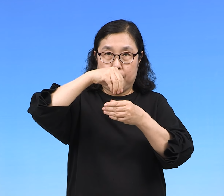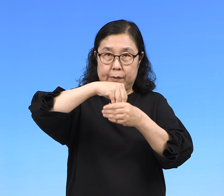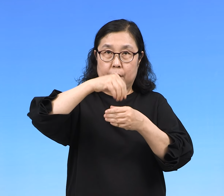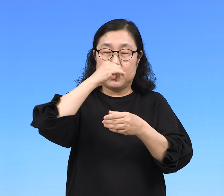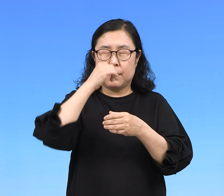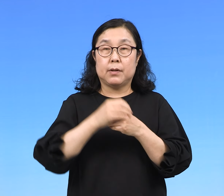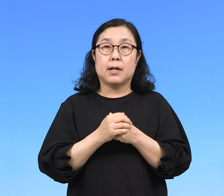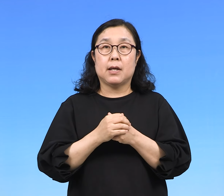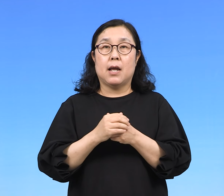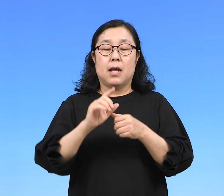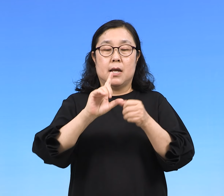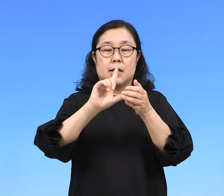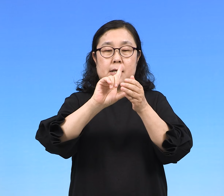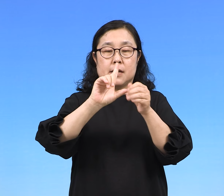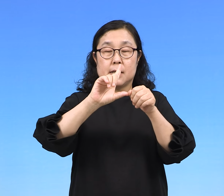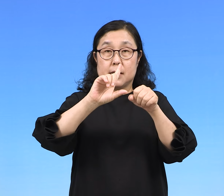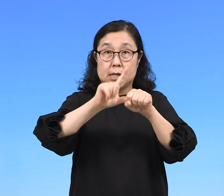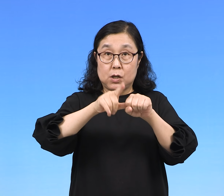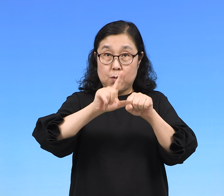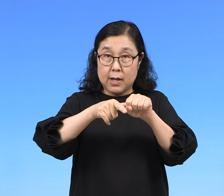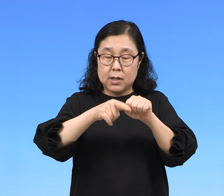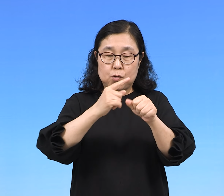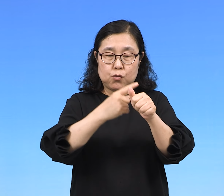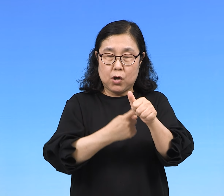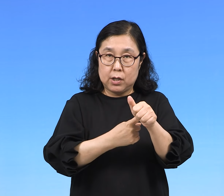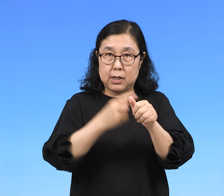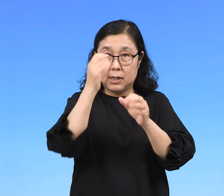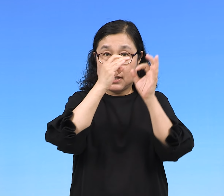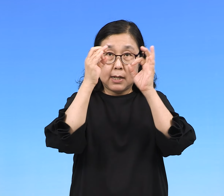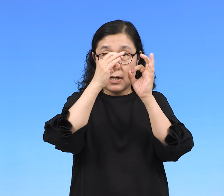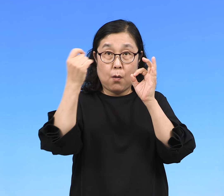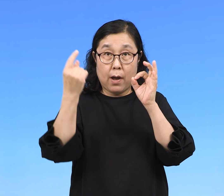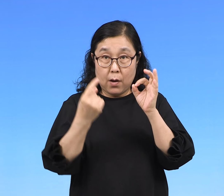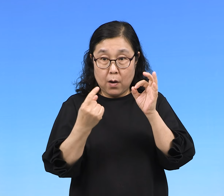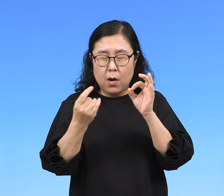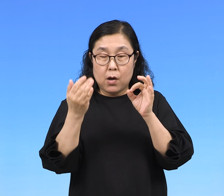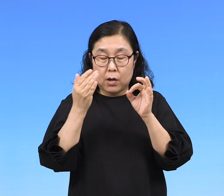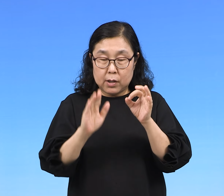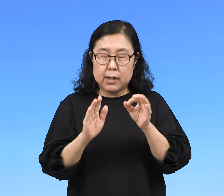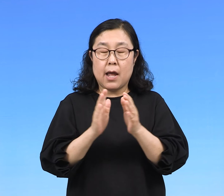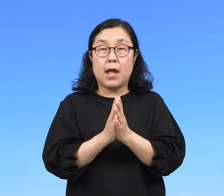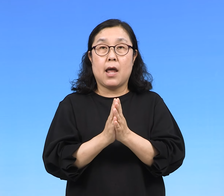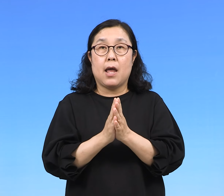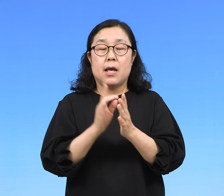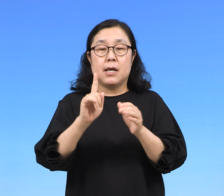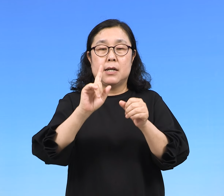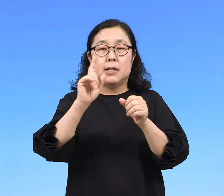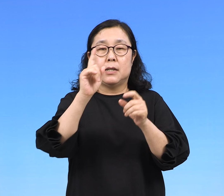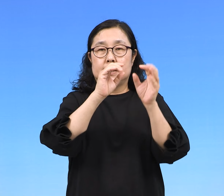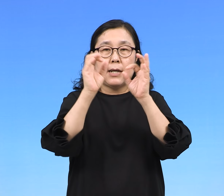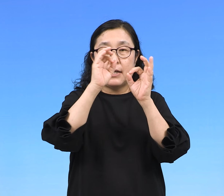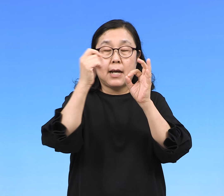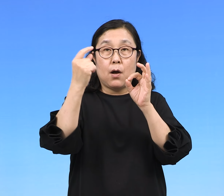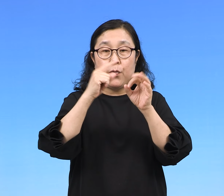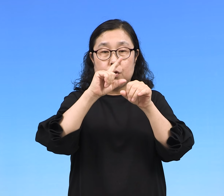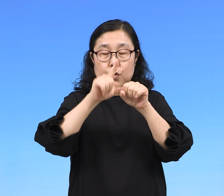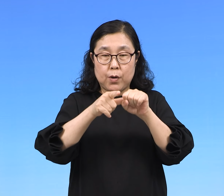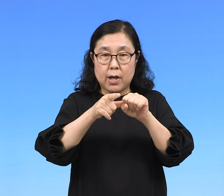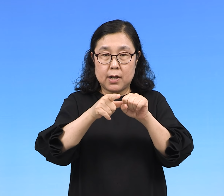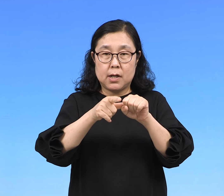의미 속에는 이 기회라는 것은 우연히 찾아오는 거지만 이 찾아오는 기회를 놓쳐서는 안 된다, 이런 의미가